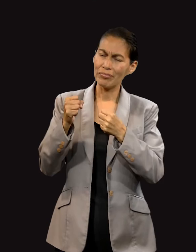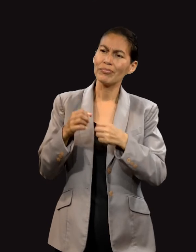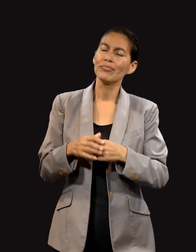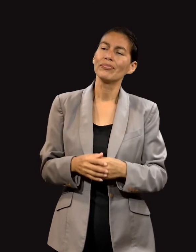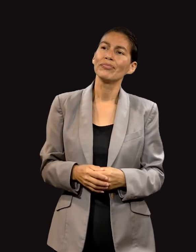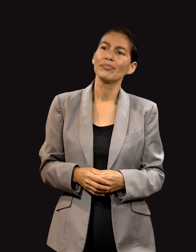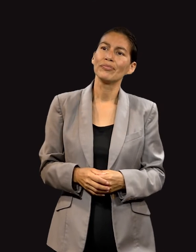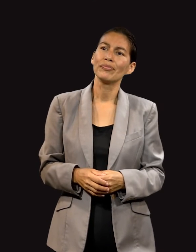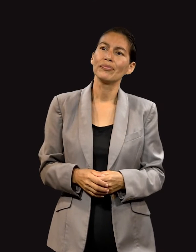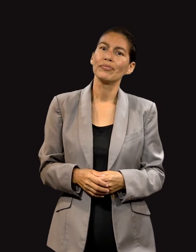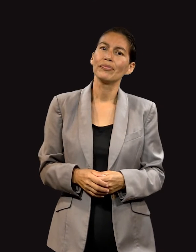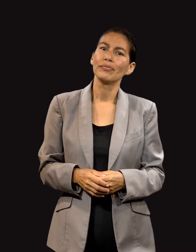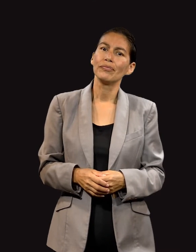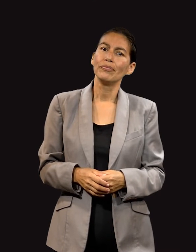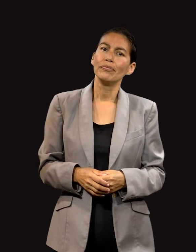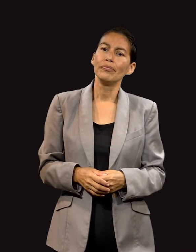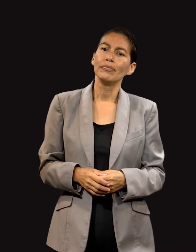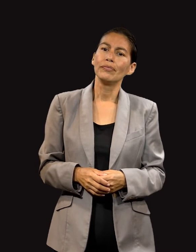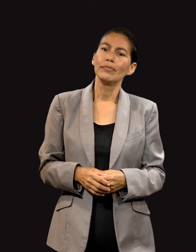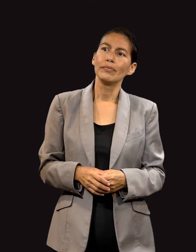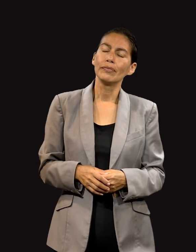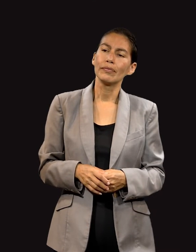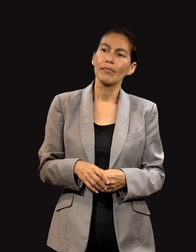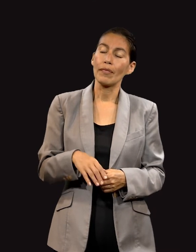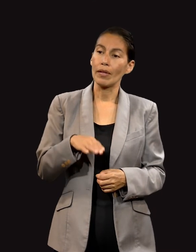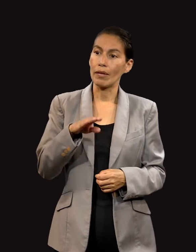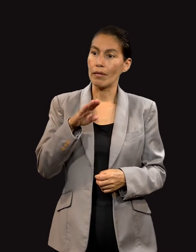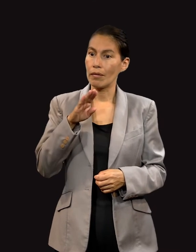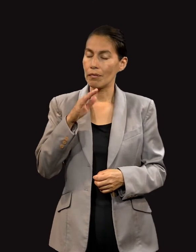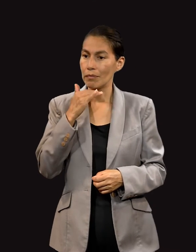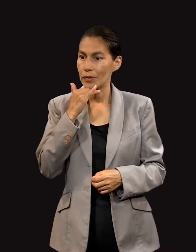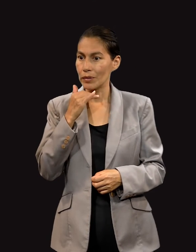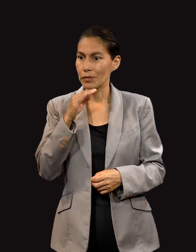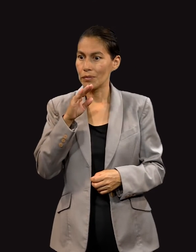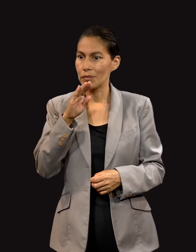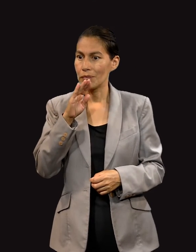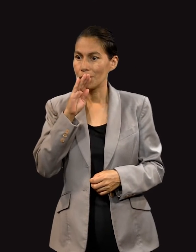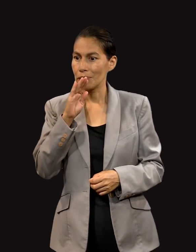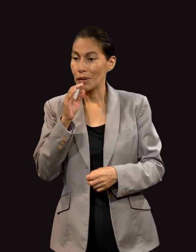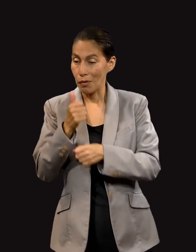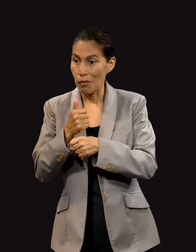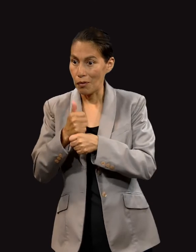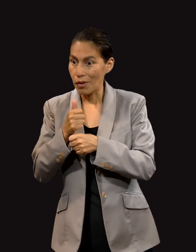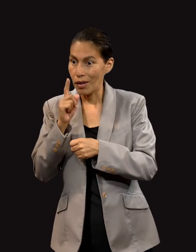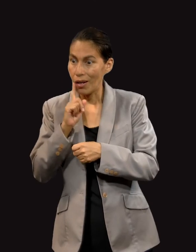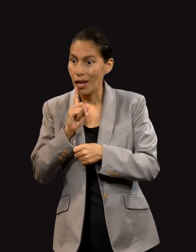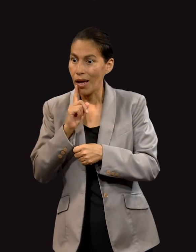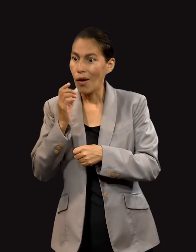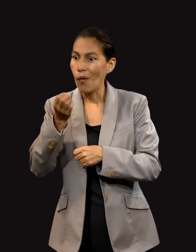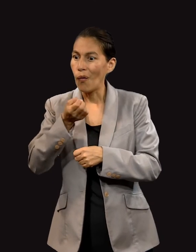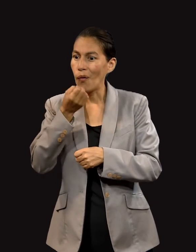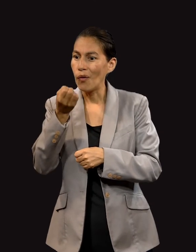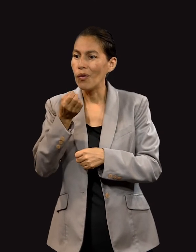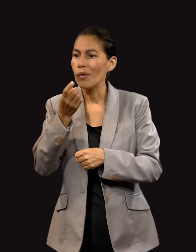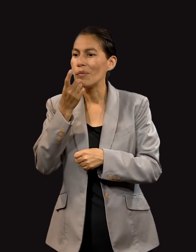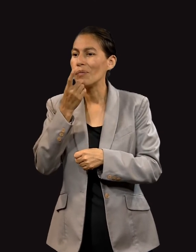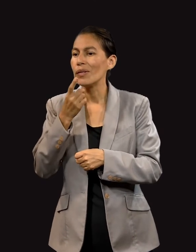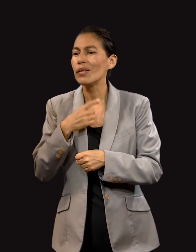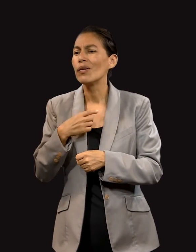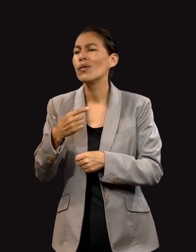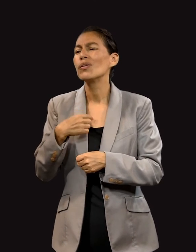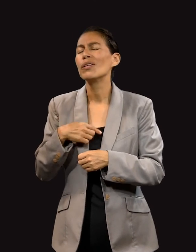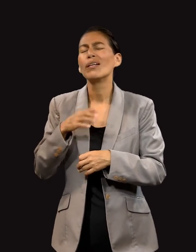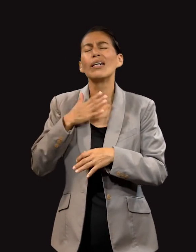Ella estaba bien convencida de esto y ella oró, perdón, ella